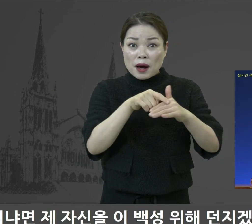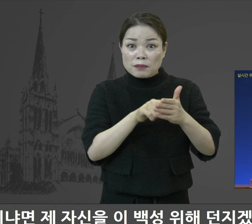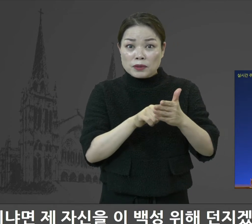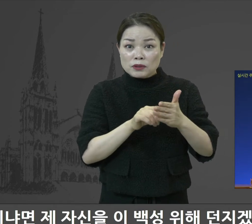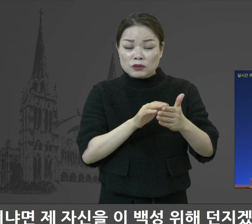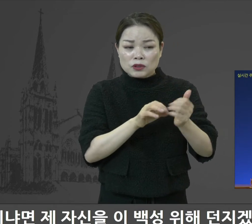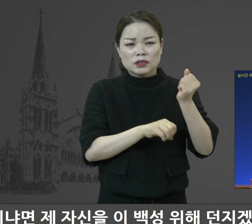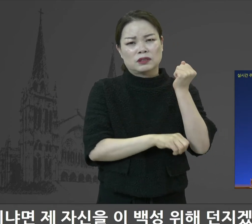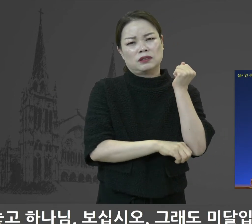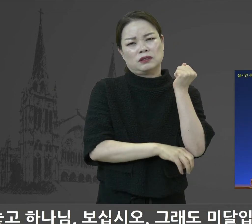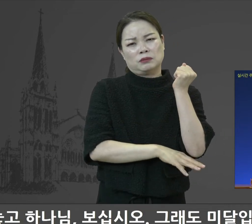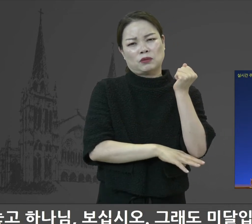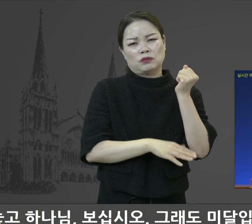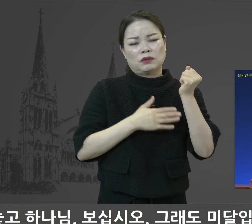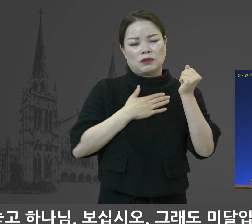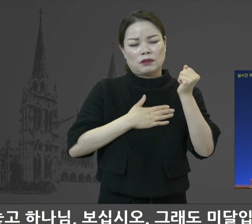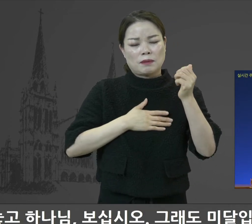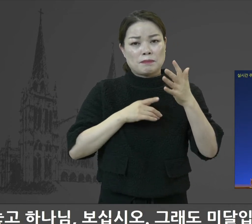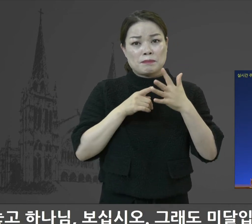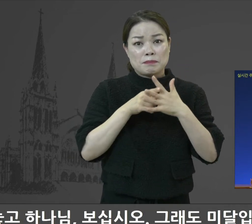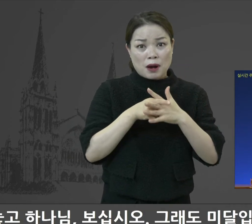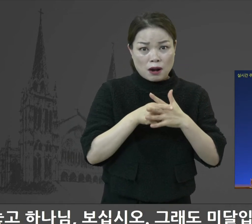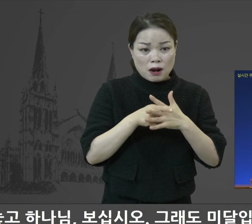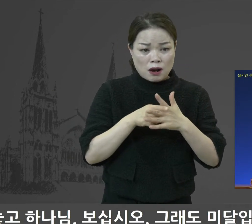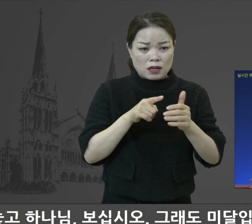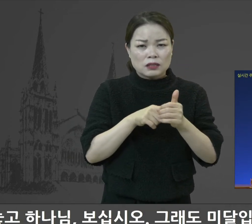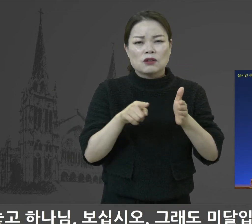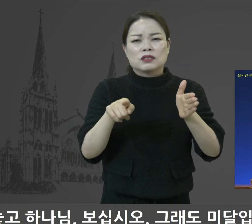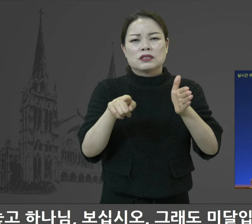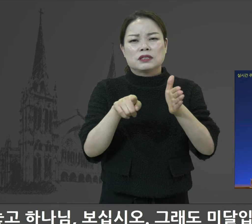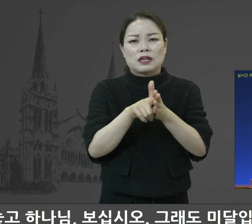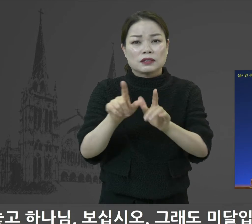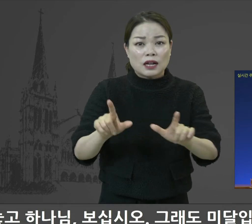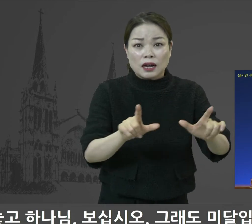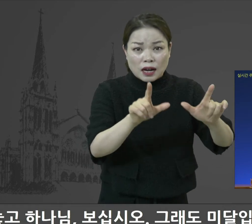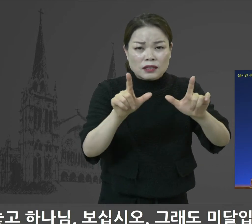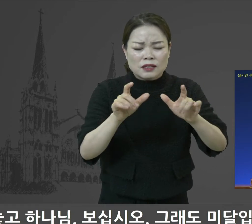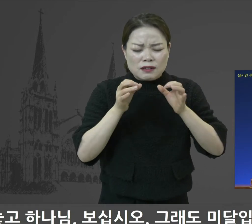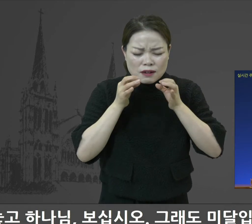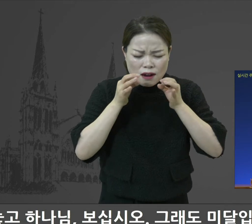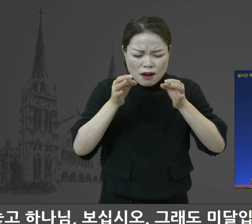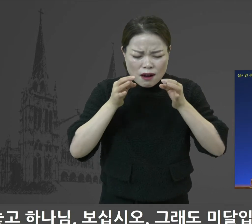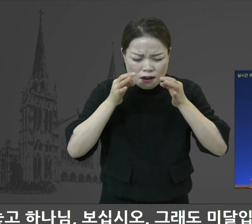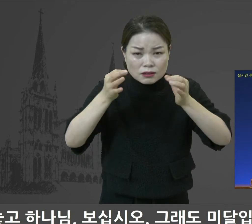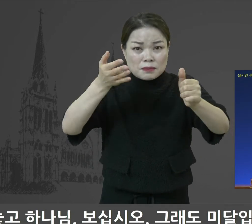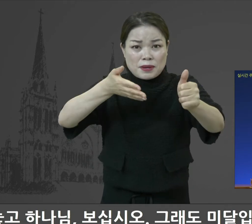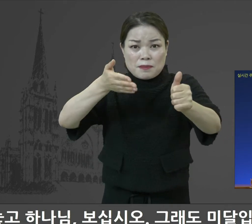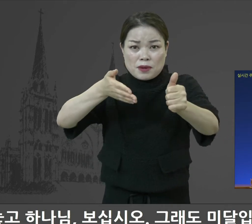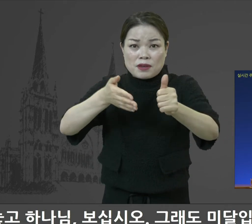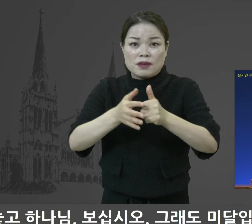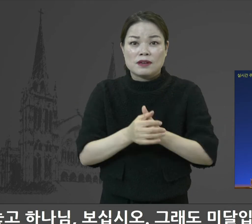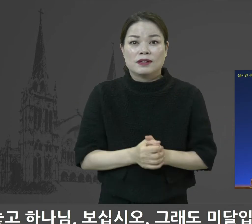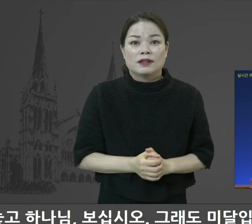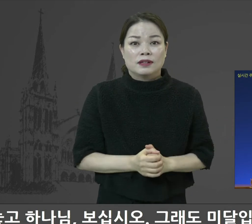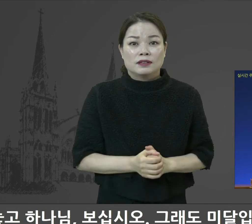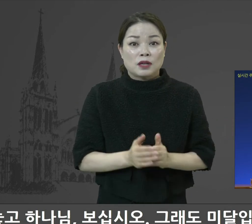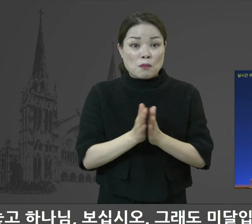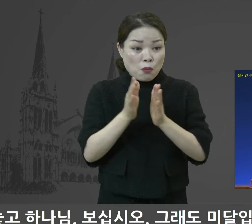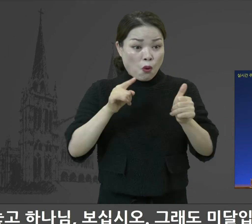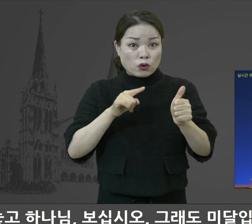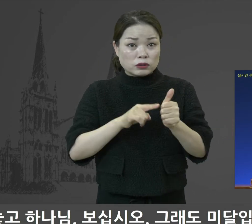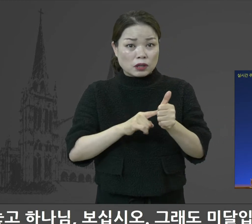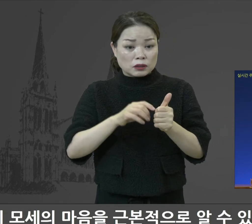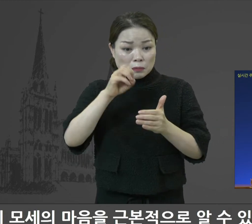우리가 근본적으로 알 수 있고 우리도 이런 신앙의 자료로 나갈 수 있기를 간절히 소망합니다. 모세를